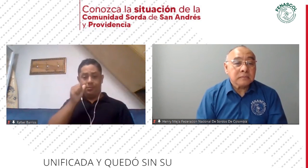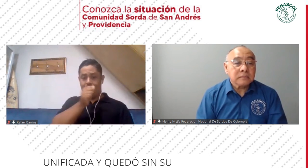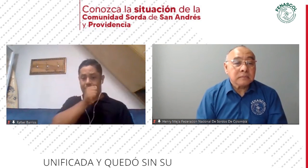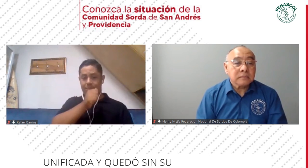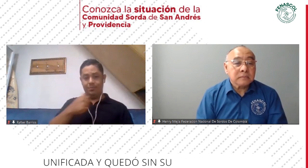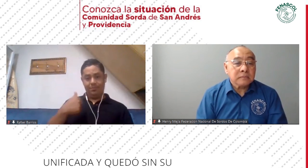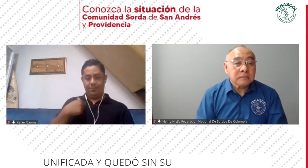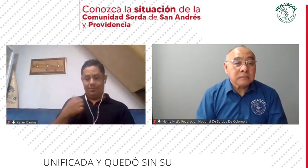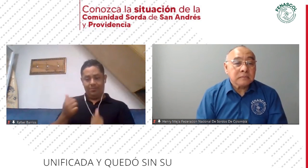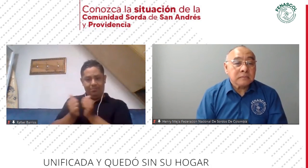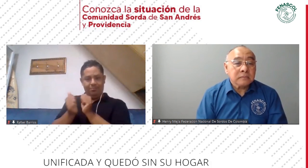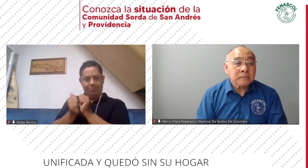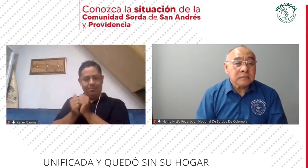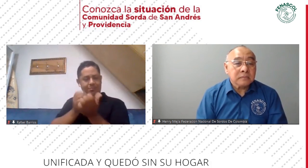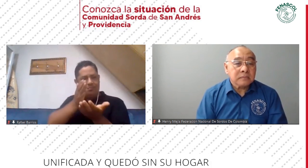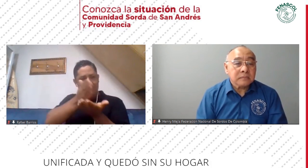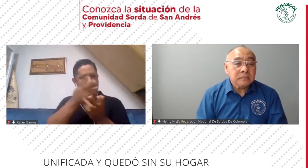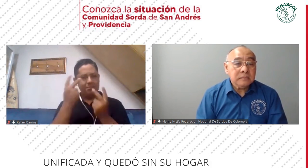su hogar